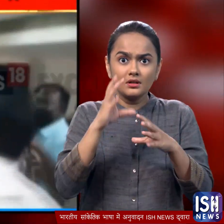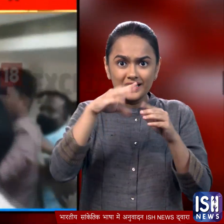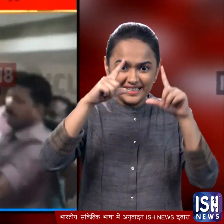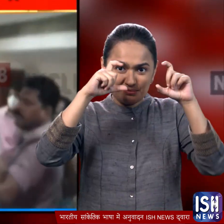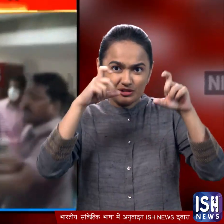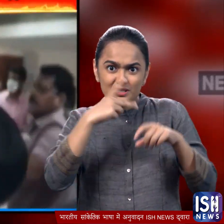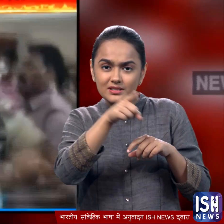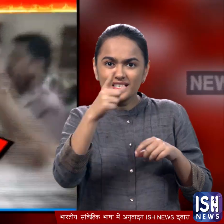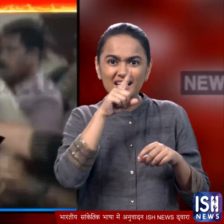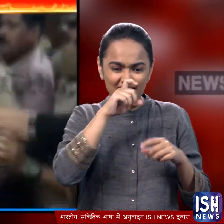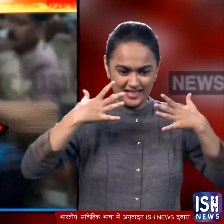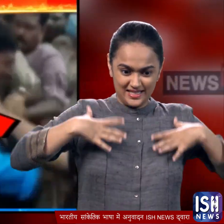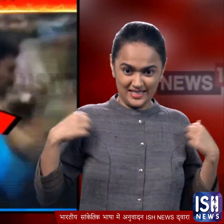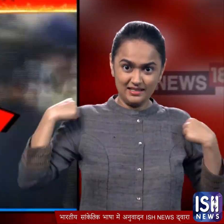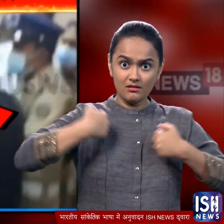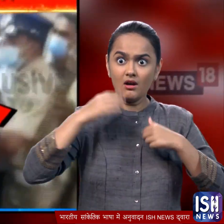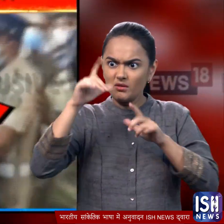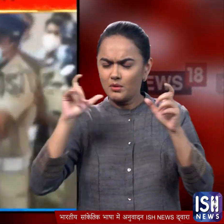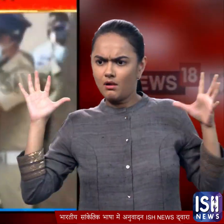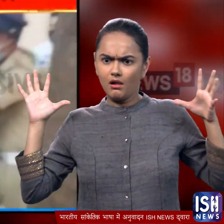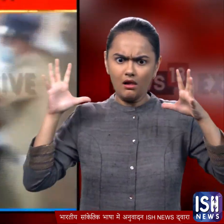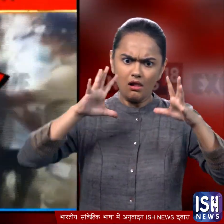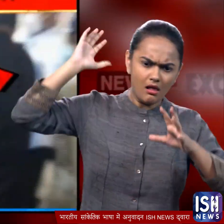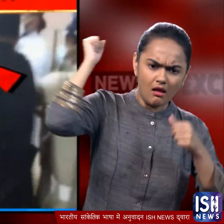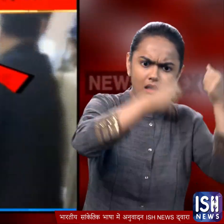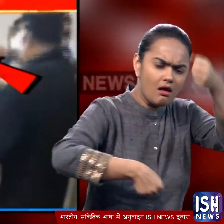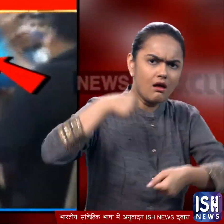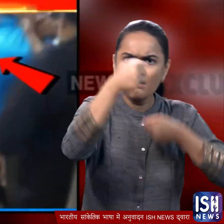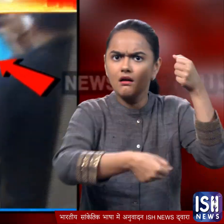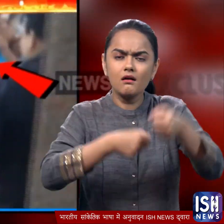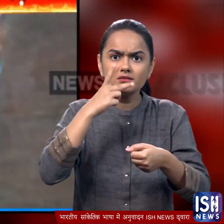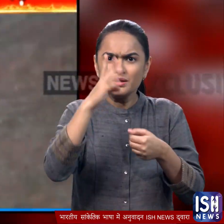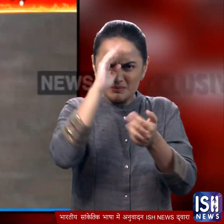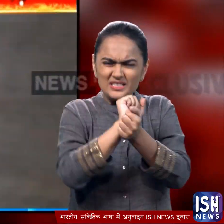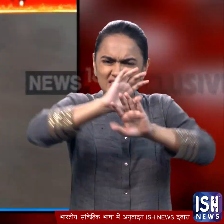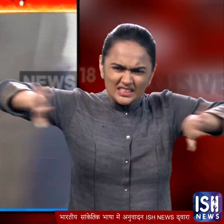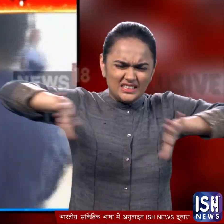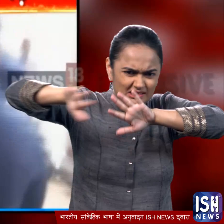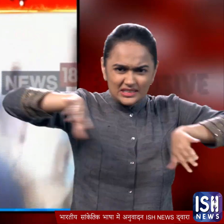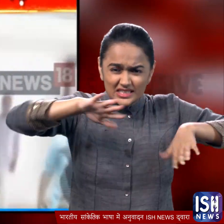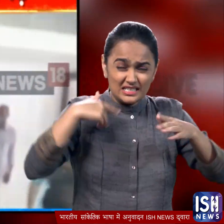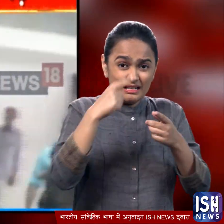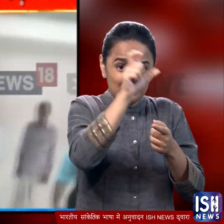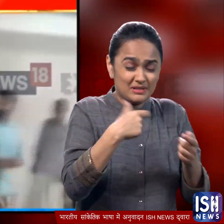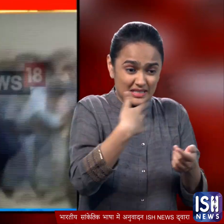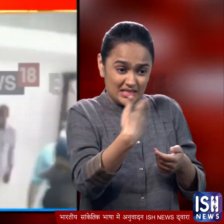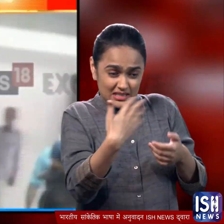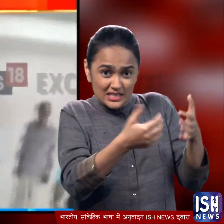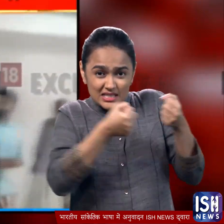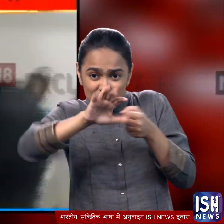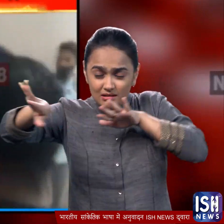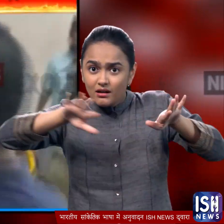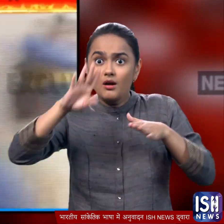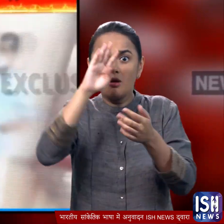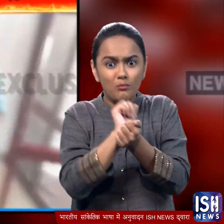आई एक तस्वीर में नीली शर्ट पहने एक आदमी को कुछ लोग घेरकर पीटते दिखाई दिए, जबकि कुछ पुलिस वाले उसे भीड़ से बचाने की कोशिश करते नजर आए। पुलिस